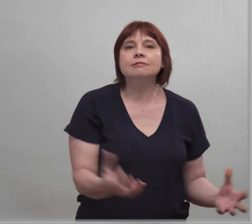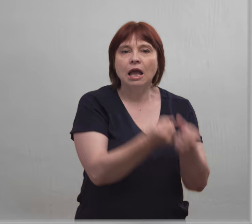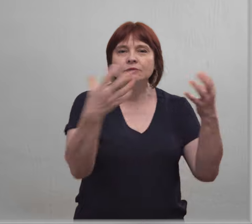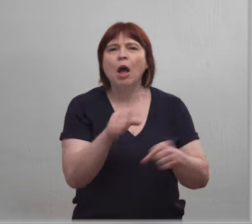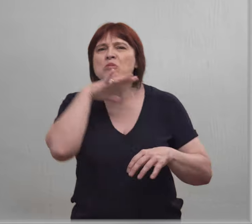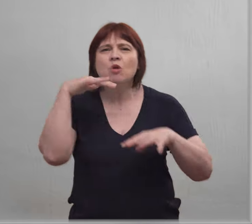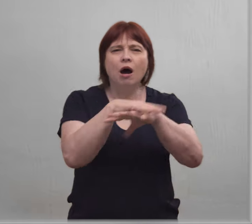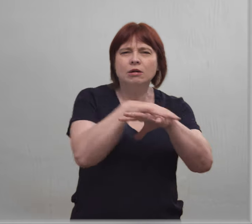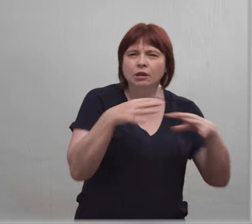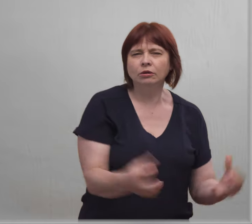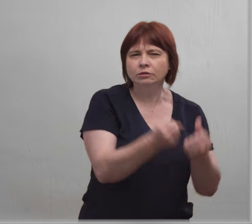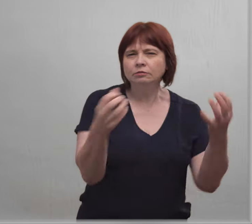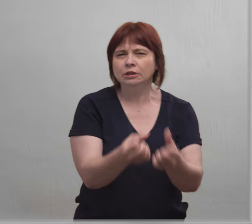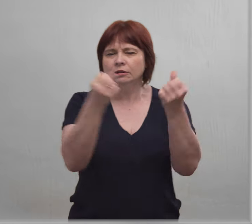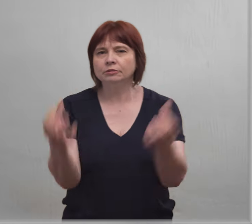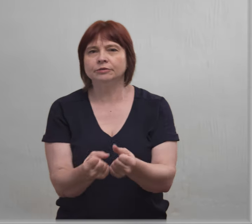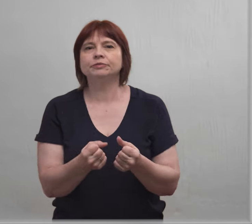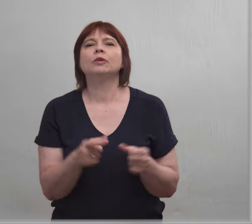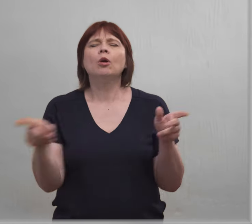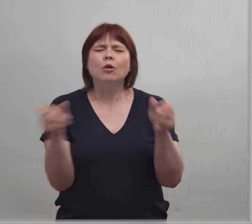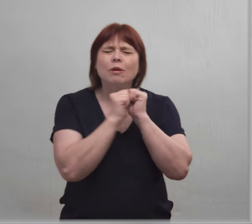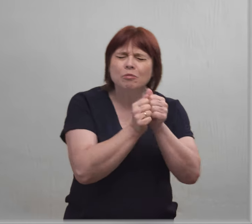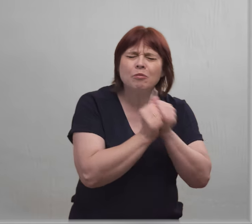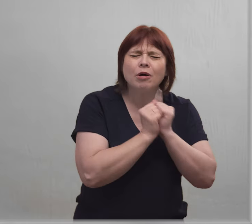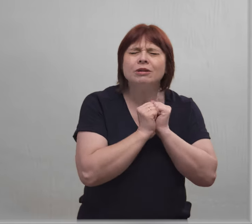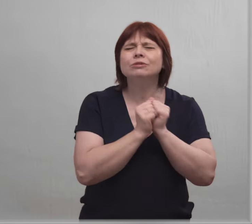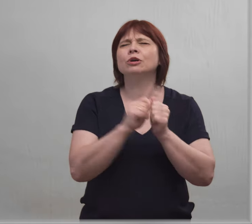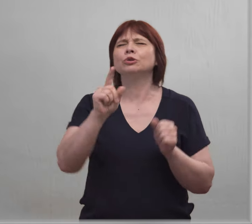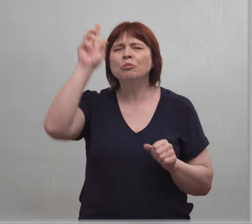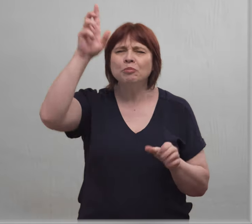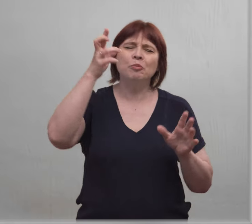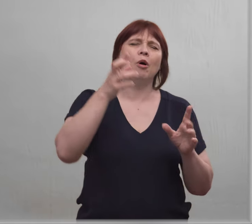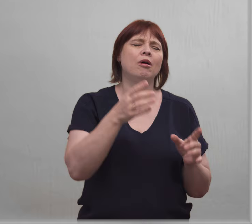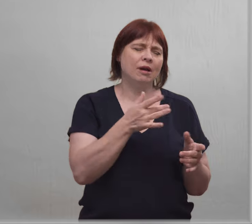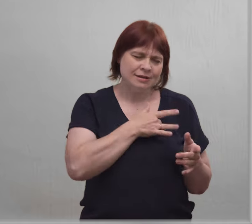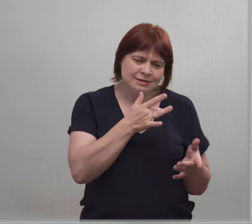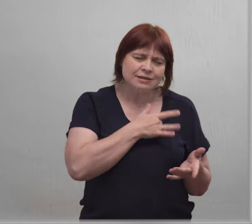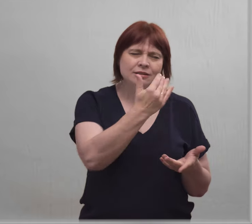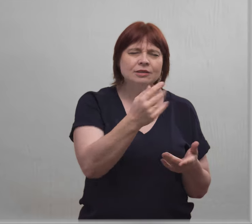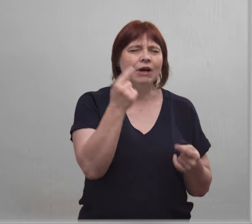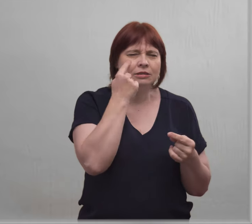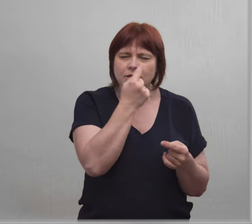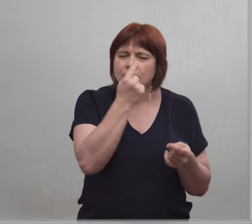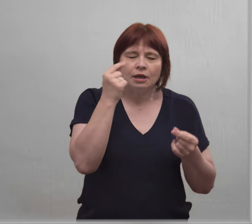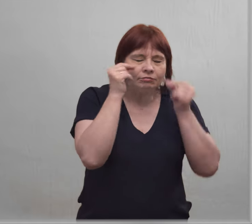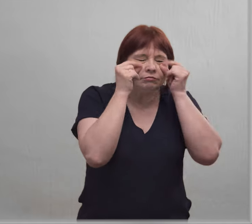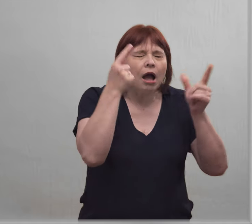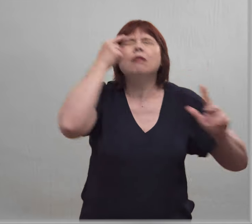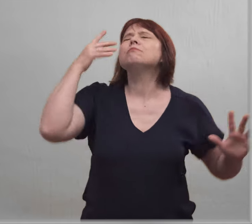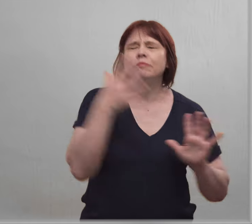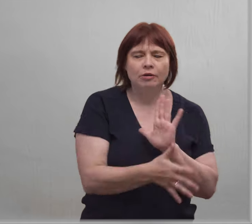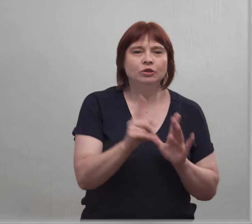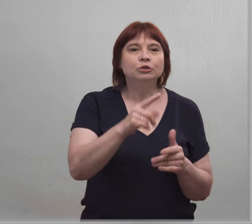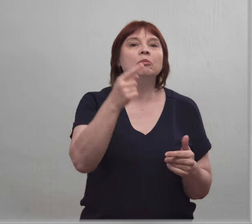молится за церковь в Ефесе, говорит, чтобы Бог просветил очи сердца вашего, чтобы вы познали, в чем состоит